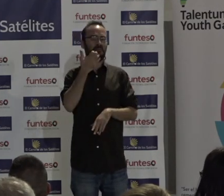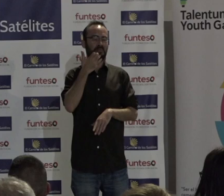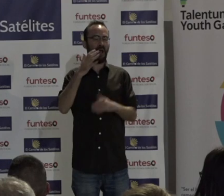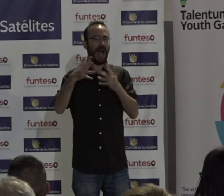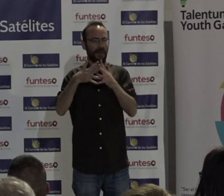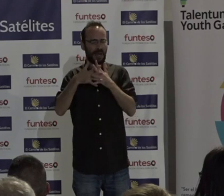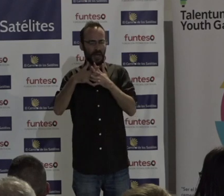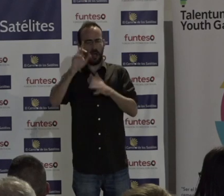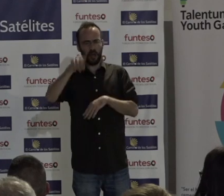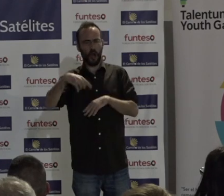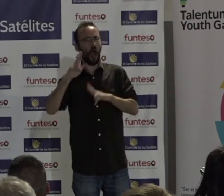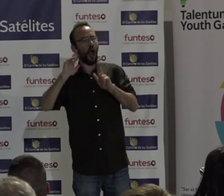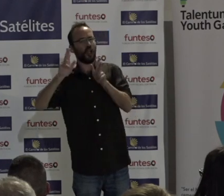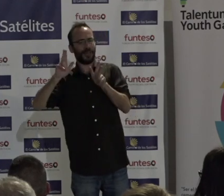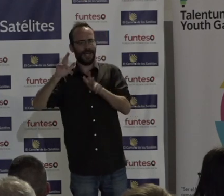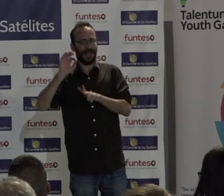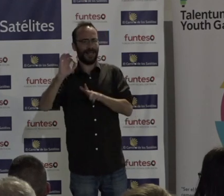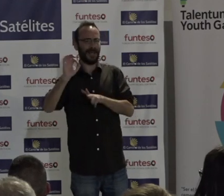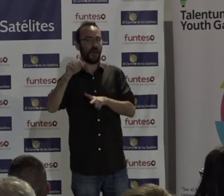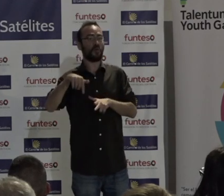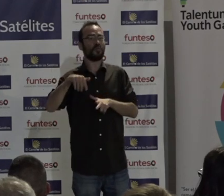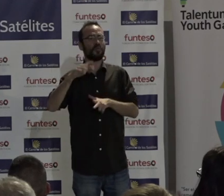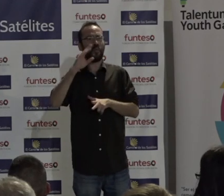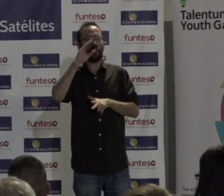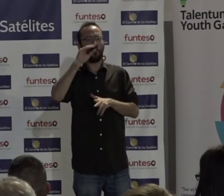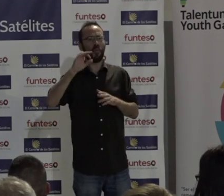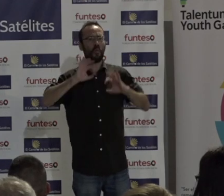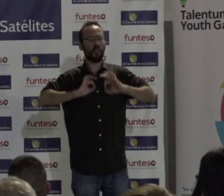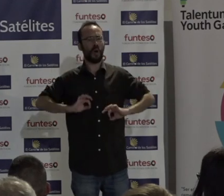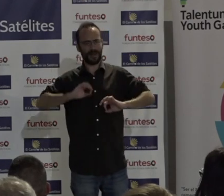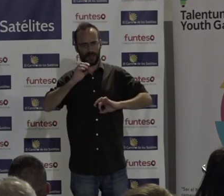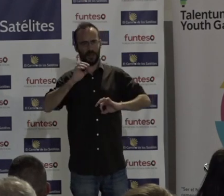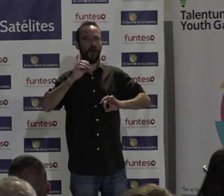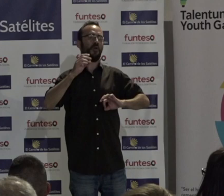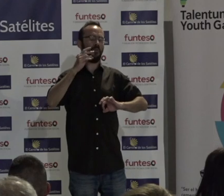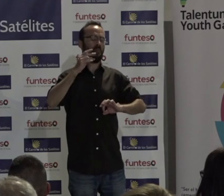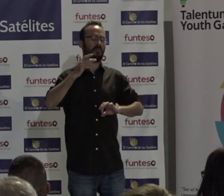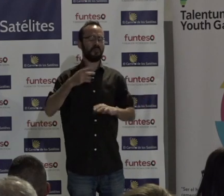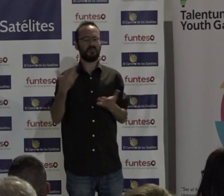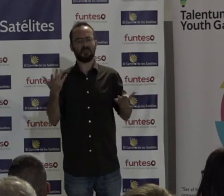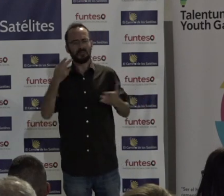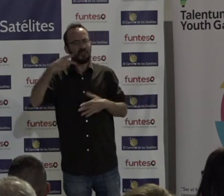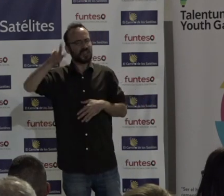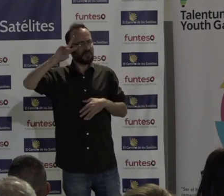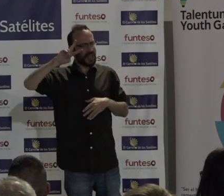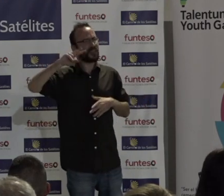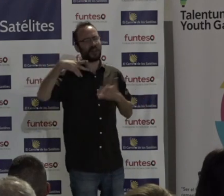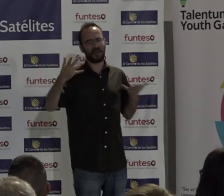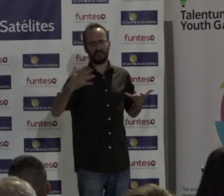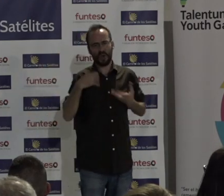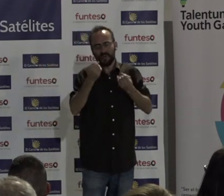Marín, pero también de carácter de desarrollo de producto, de experiencias. Pongo